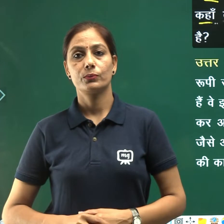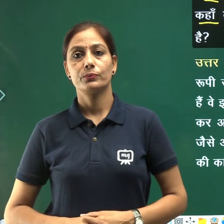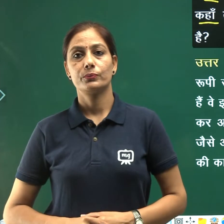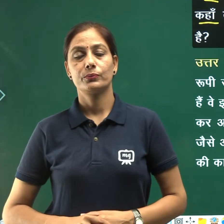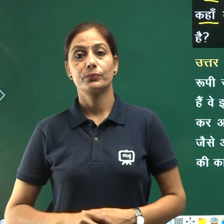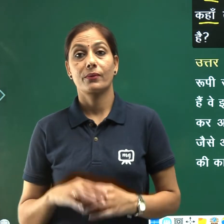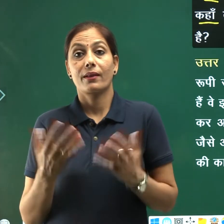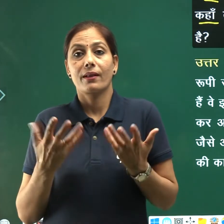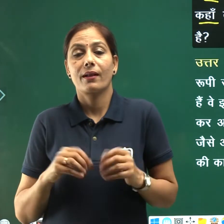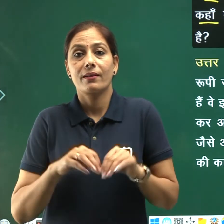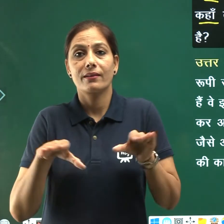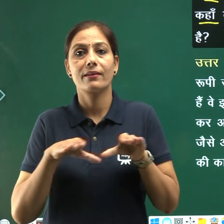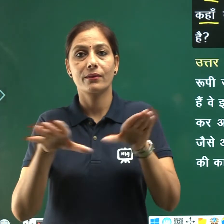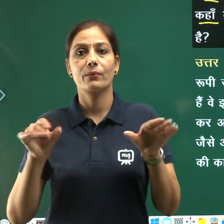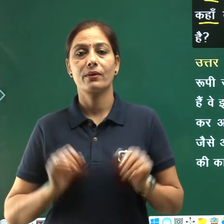कहाँ तैरते हुए